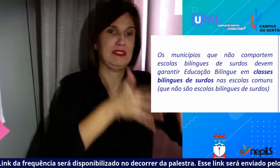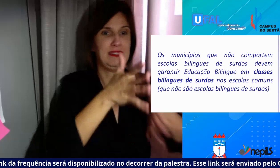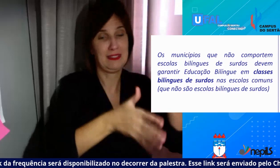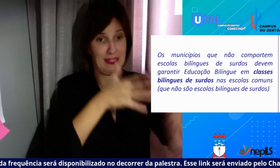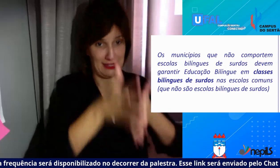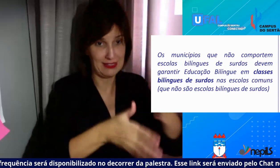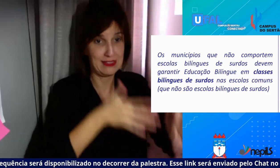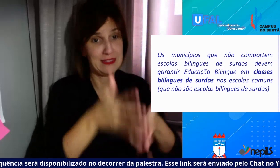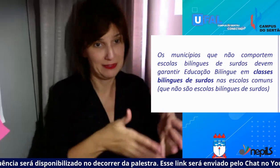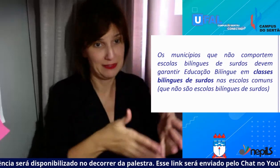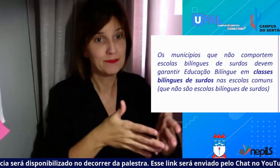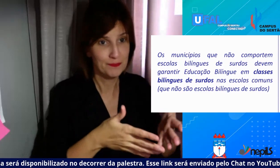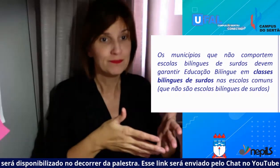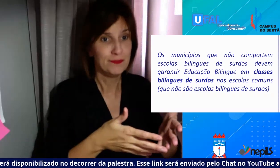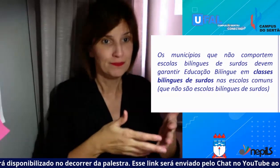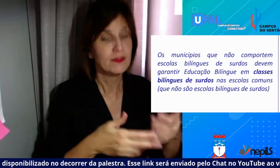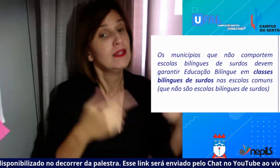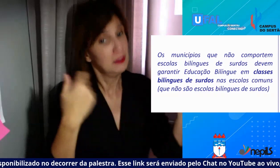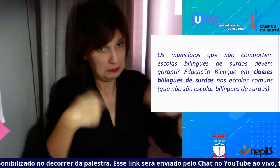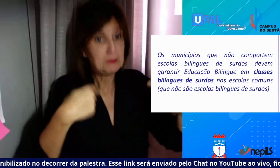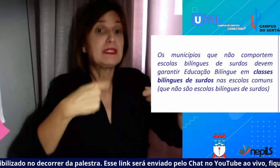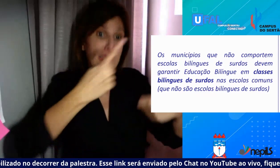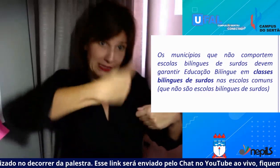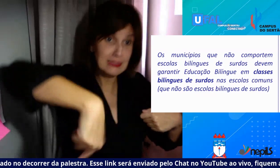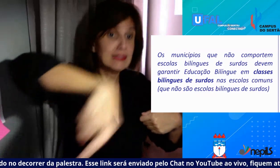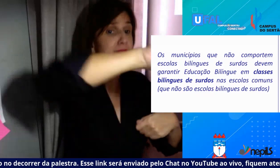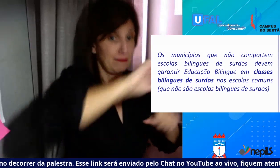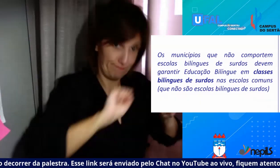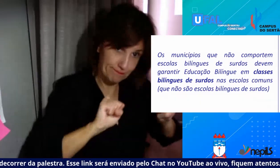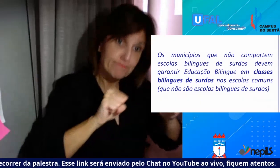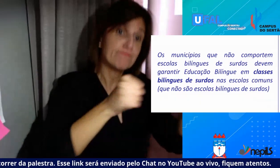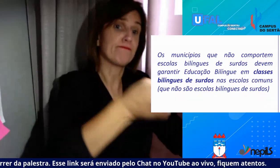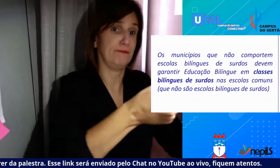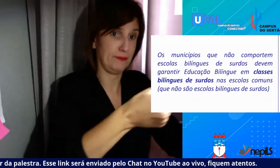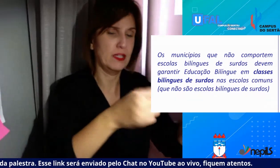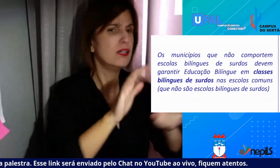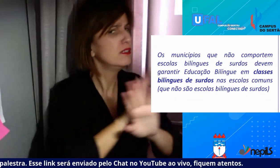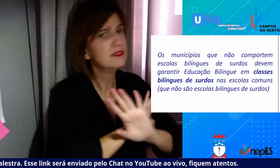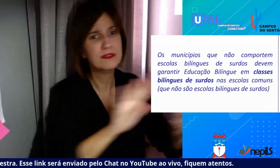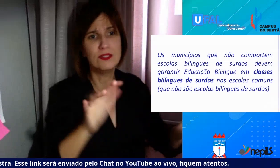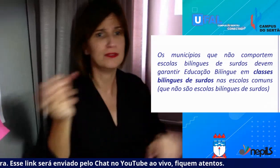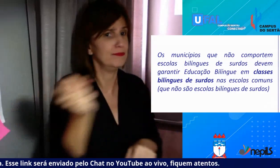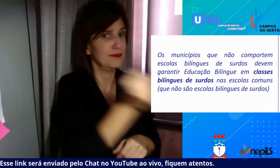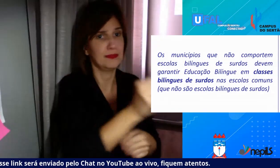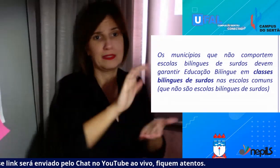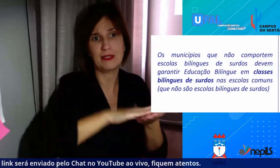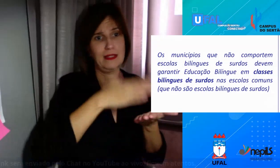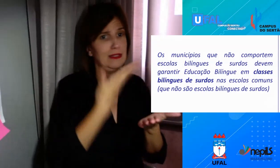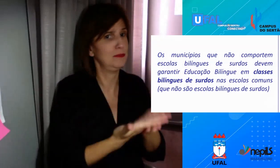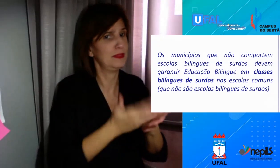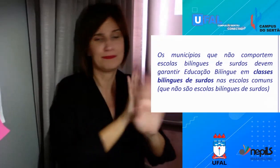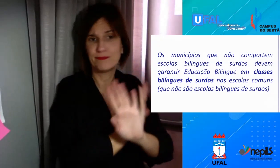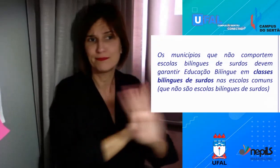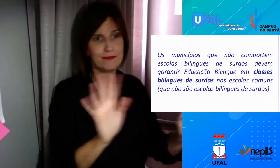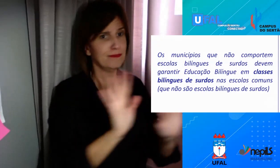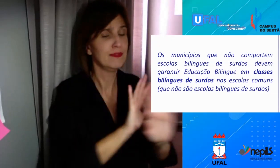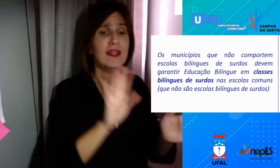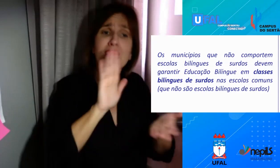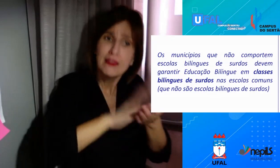possam se sentir confortáveis no momento da aprendizagem, utilizando a sua língua. Então, que nós